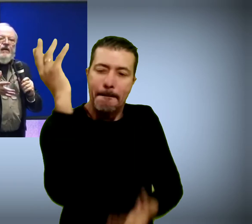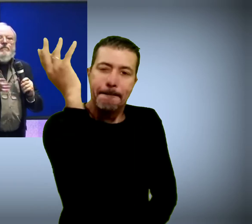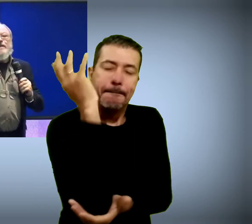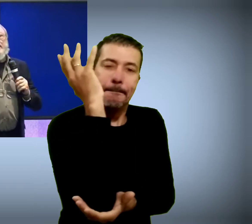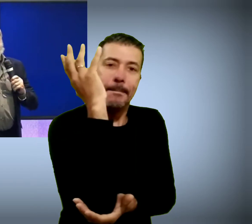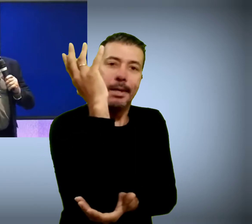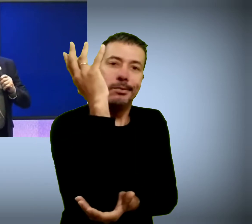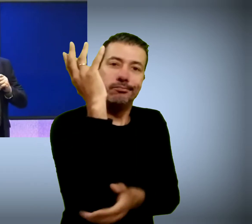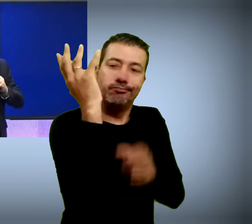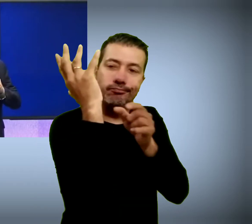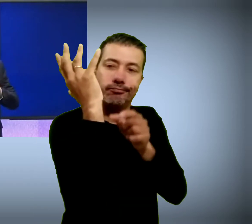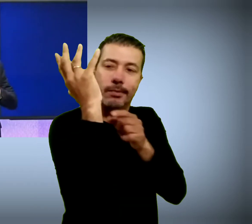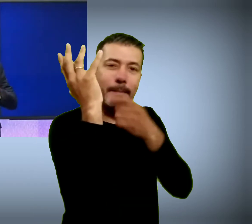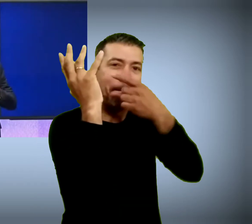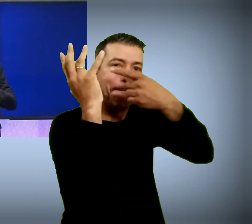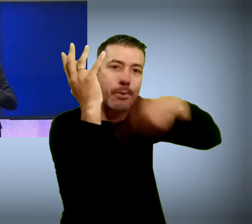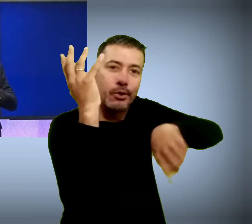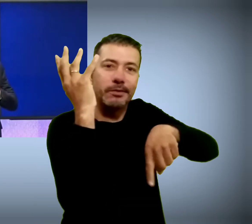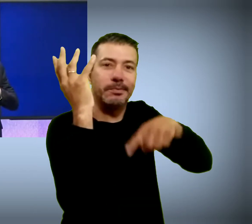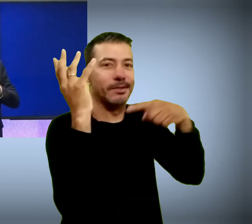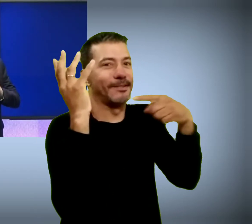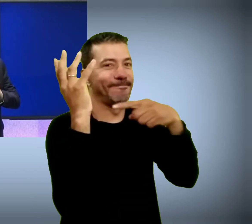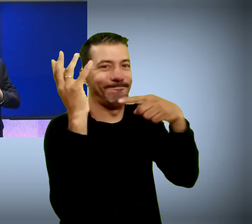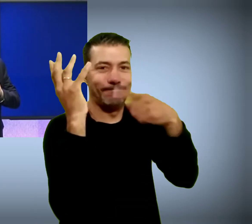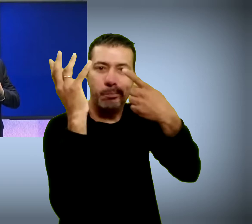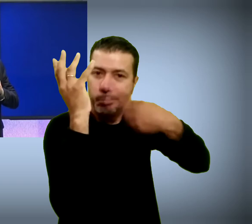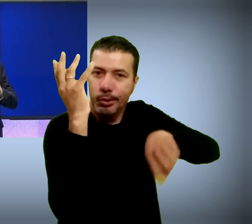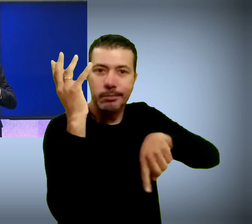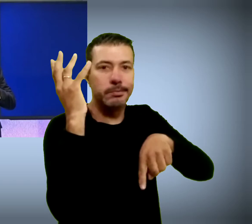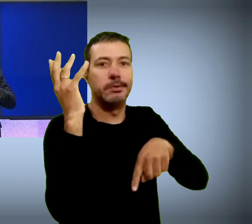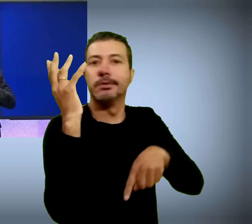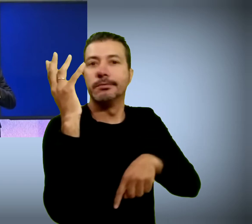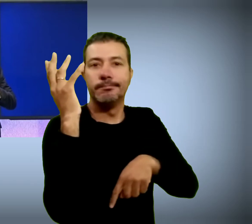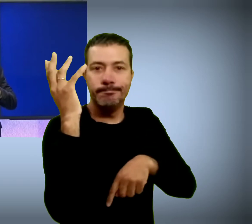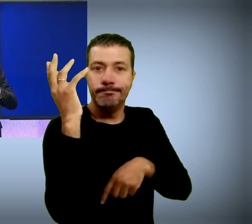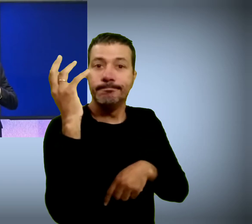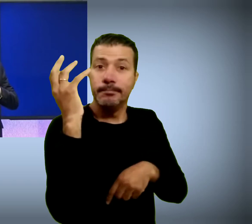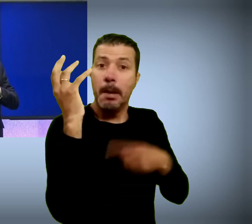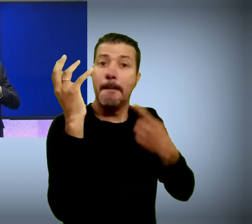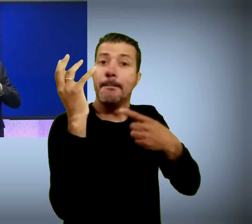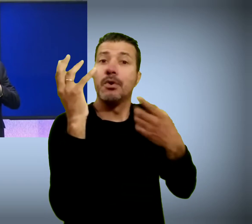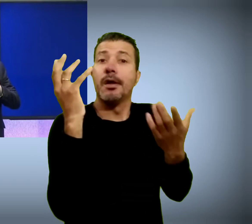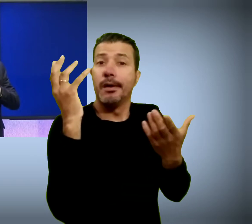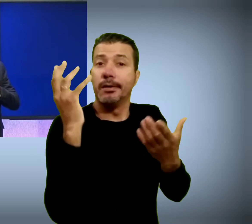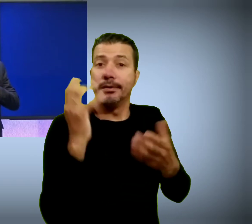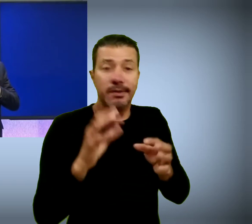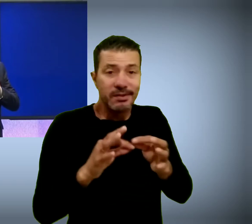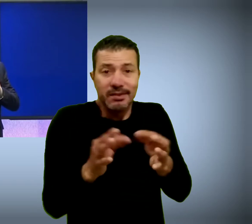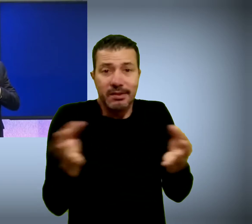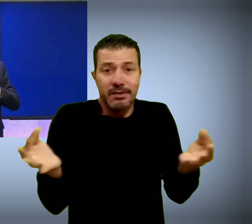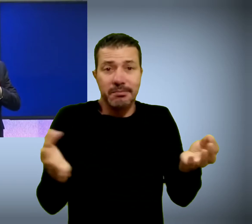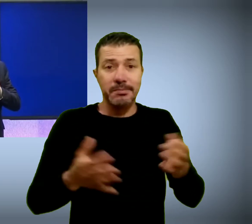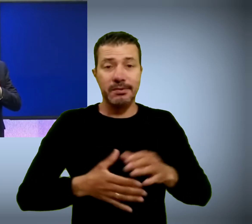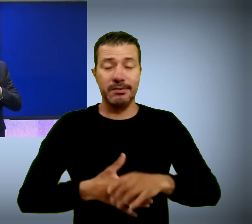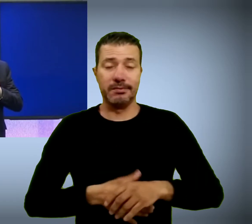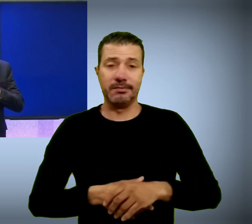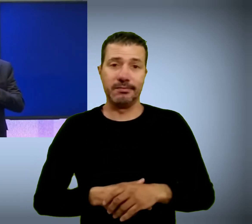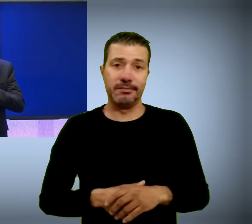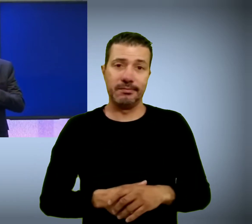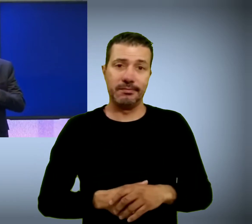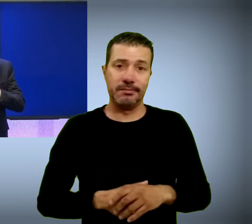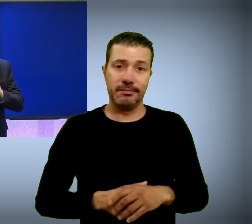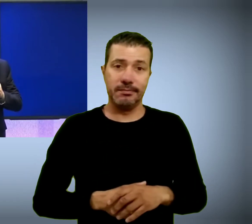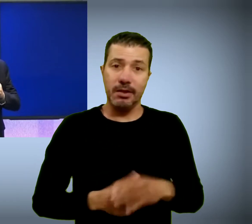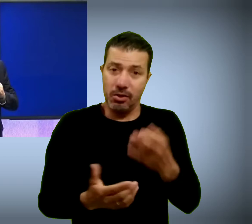jardim, mas era proibida. Por quê? A resposta é muito simples dentro desse cenário que